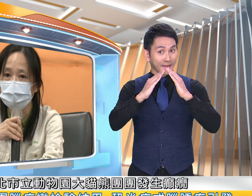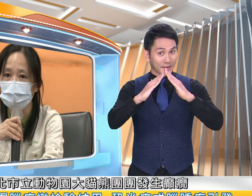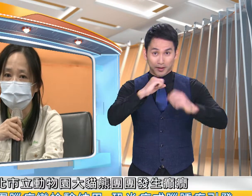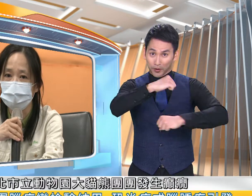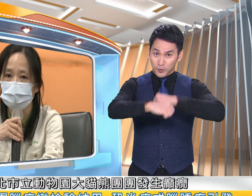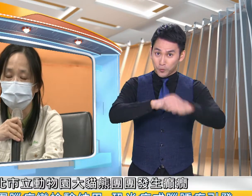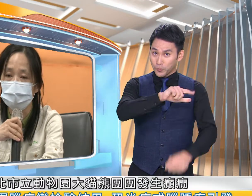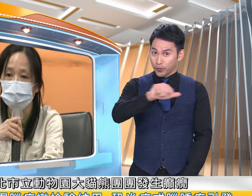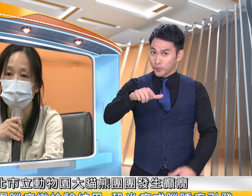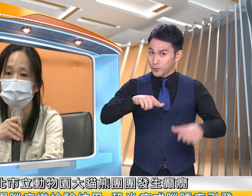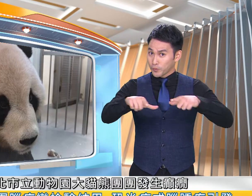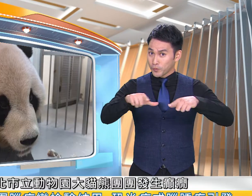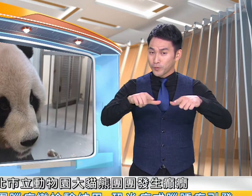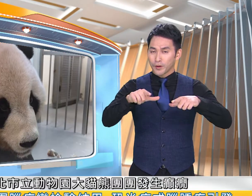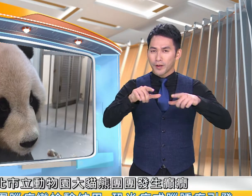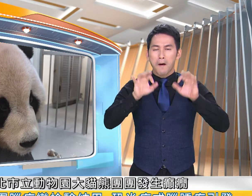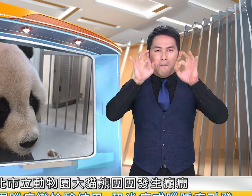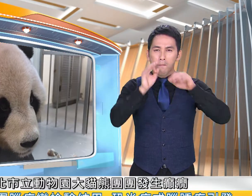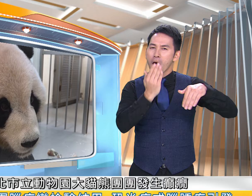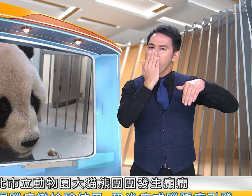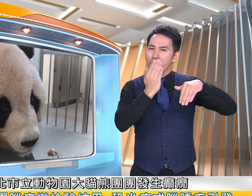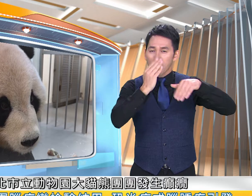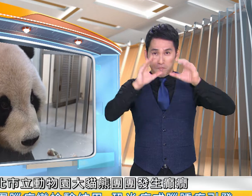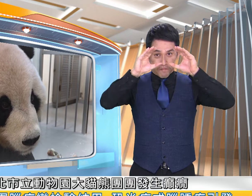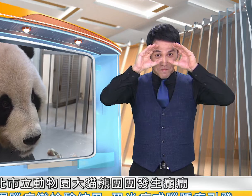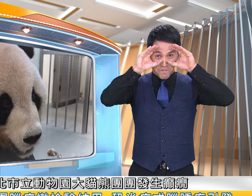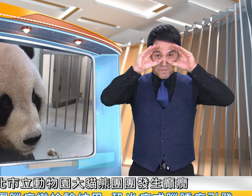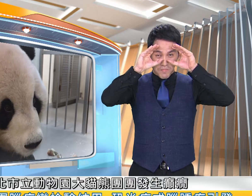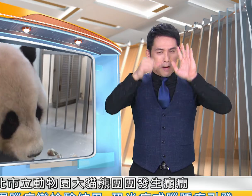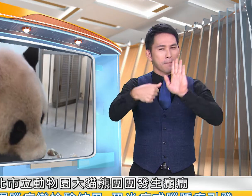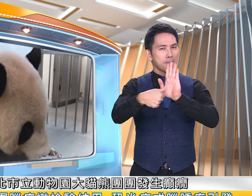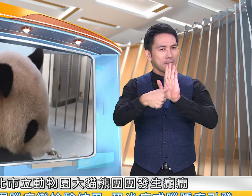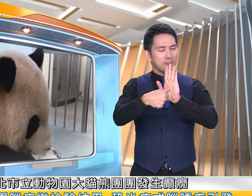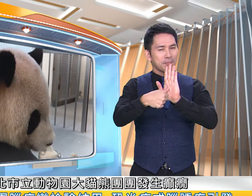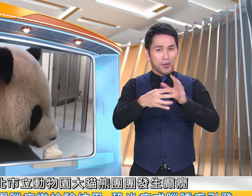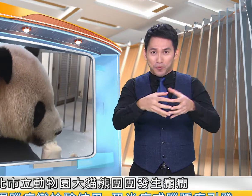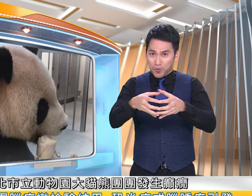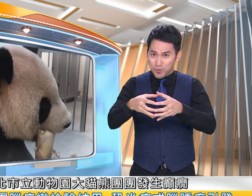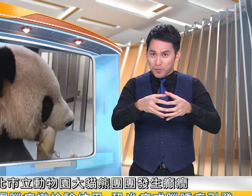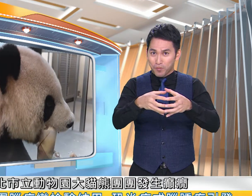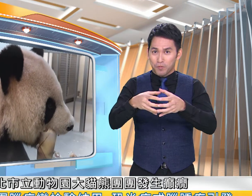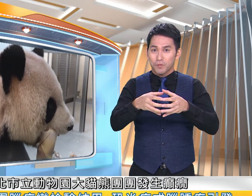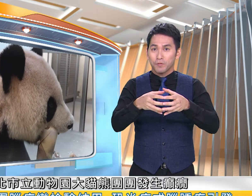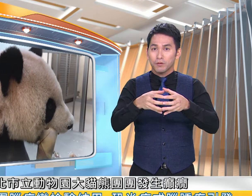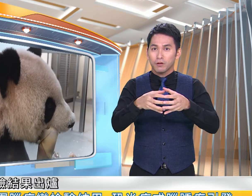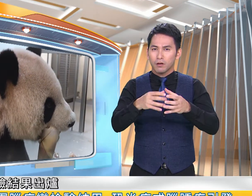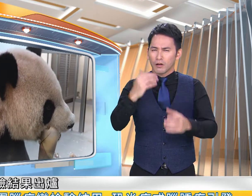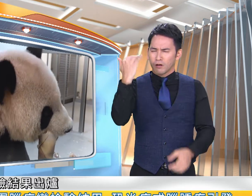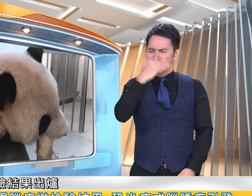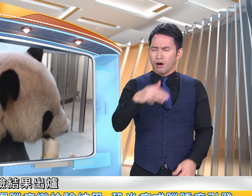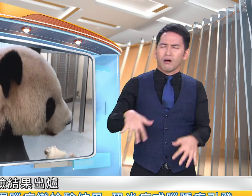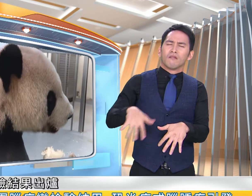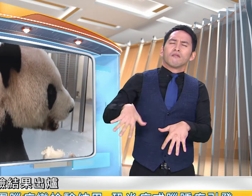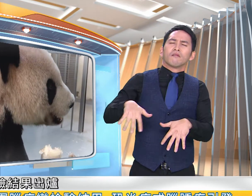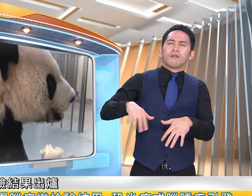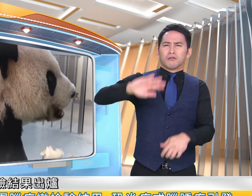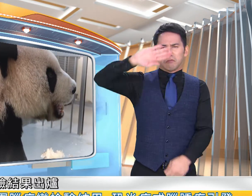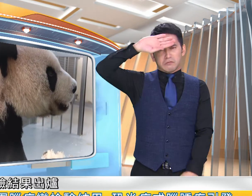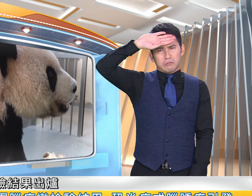台北市立动物园大猫熊团团发生了癫痫，检验结果出炉。